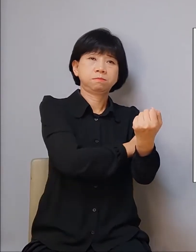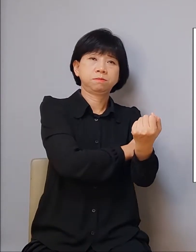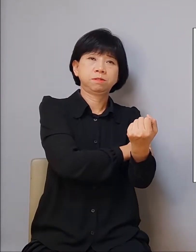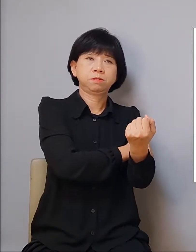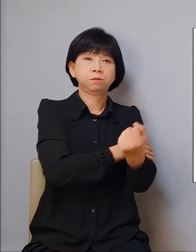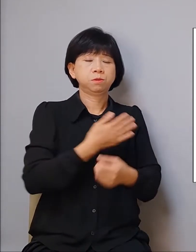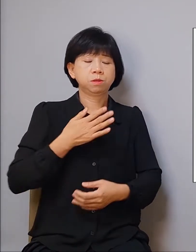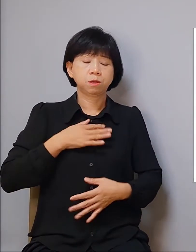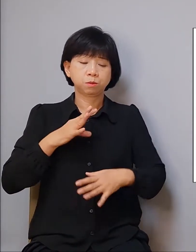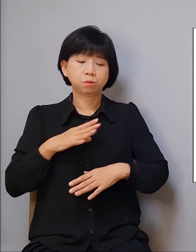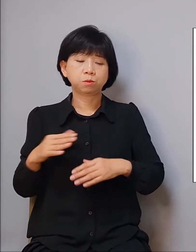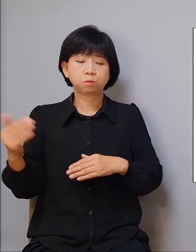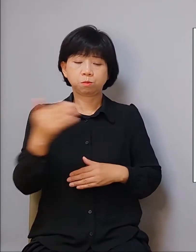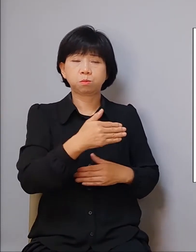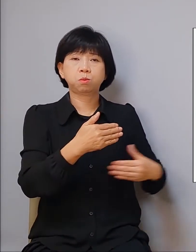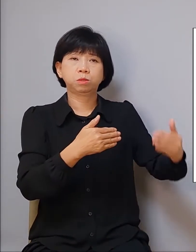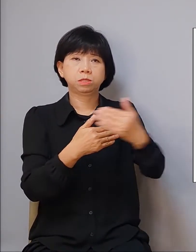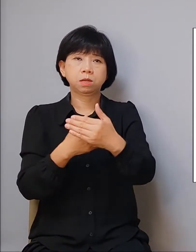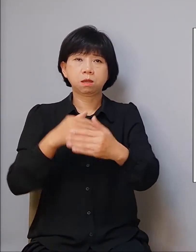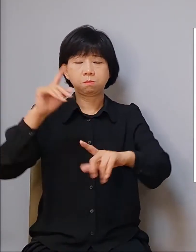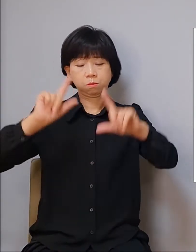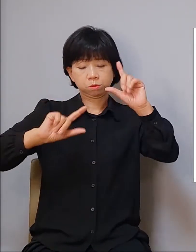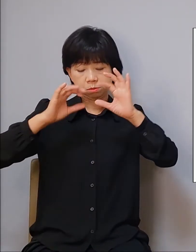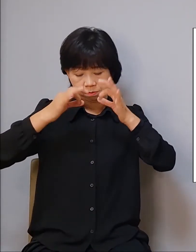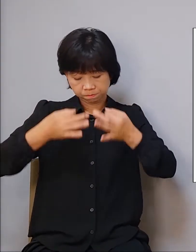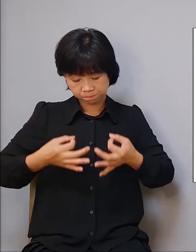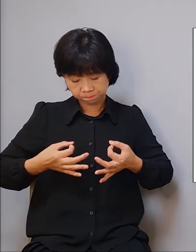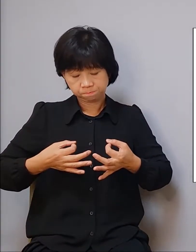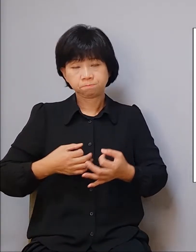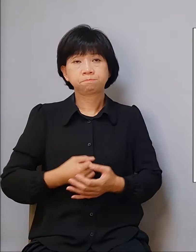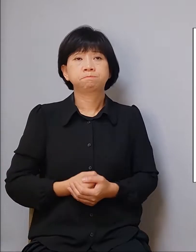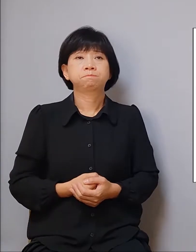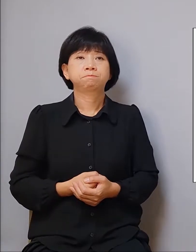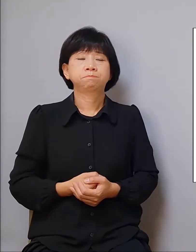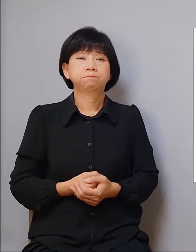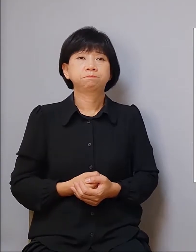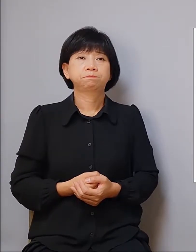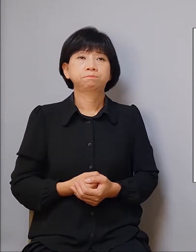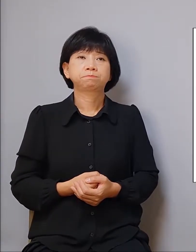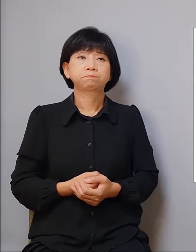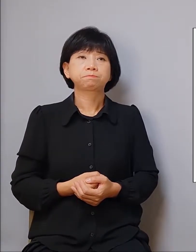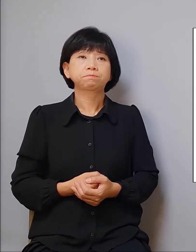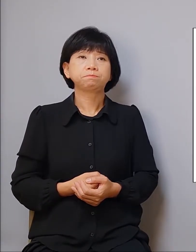나의 두려움을 포장해왔던 내 모습을 돌아봅니다.